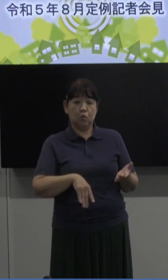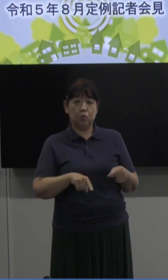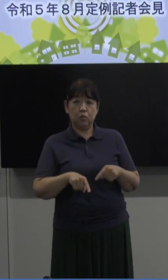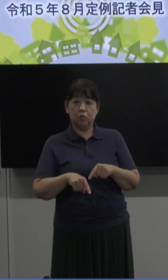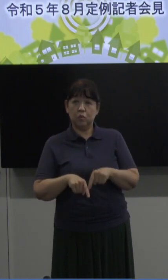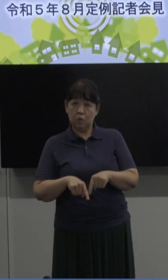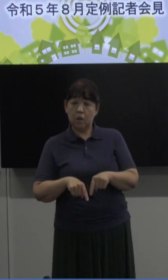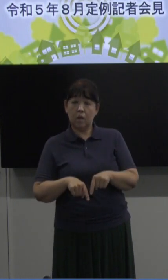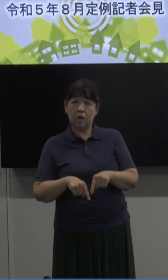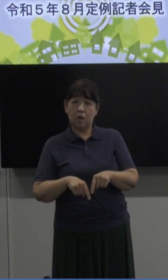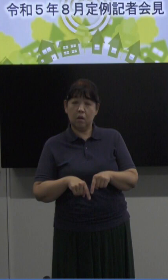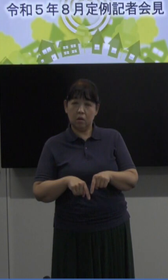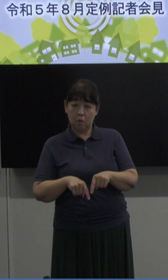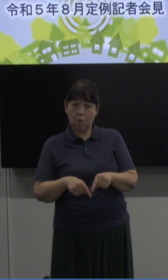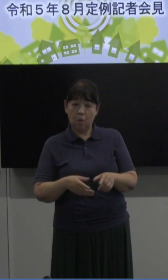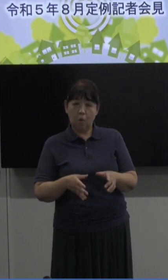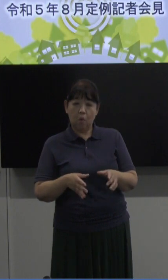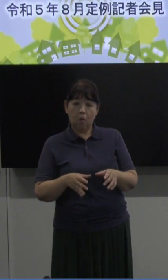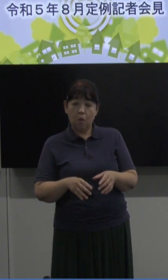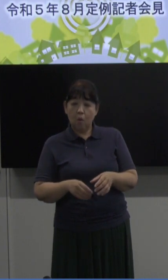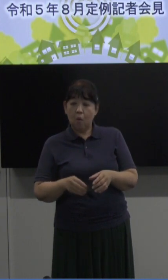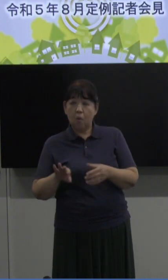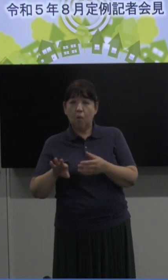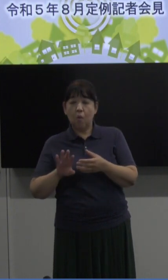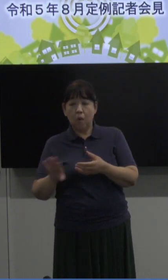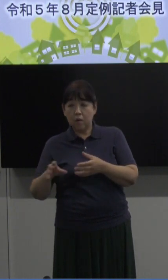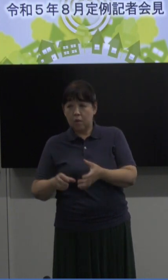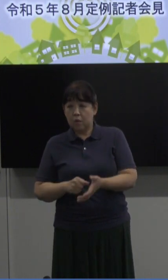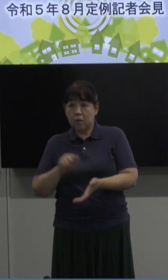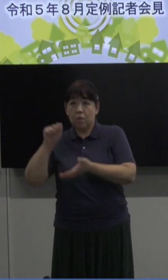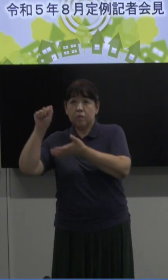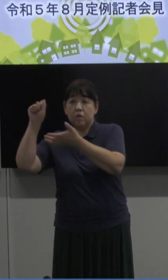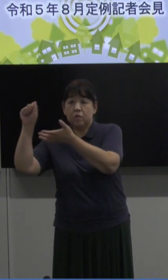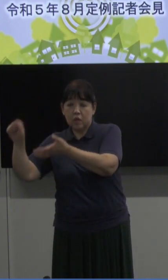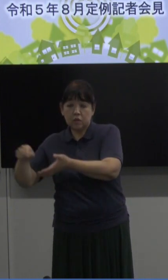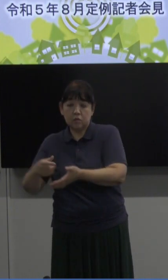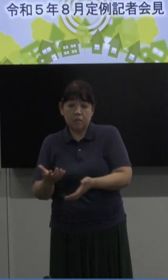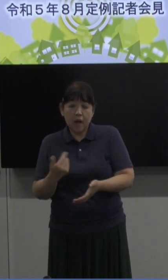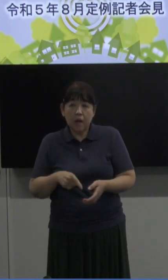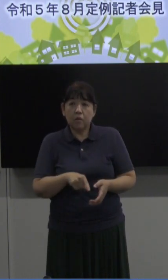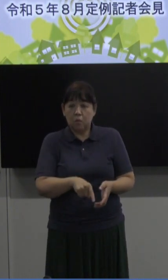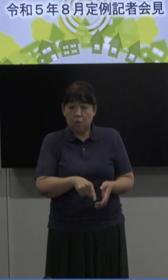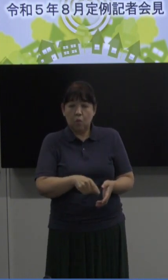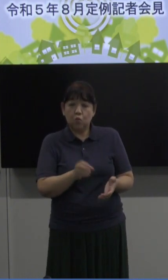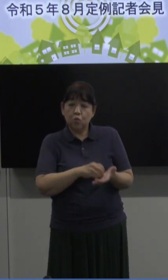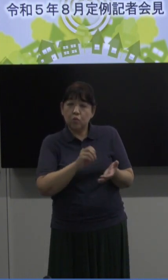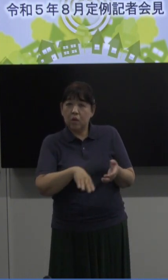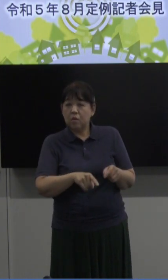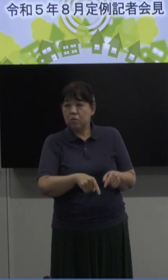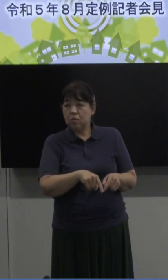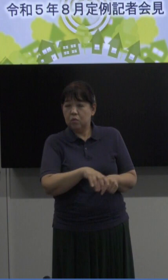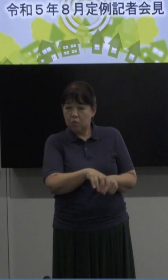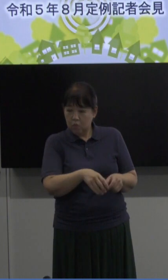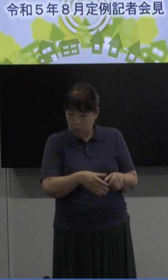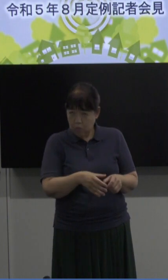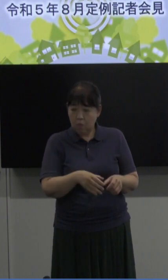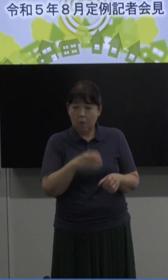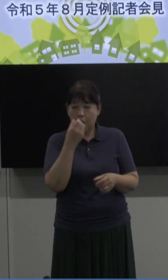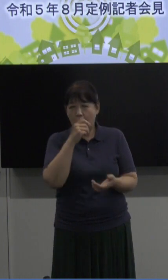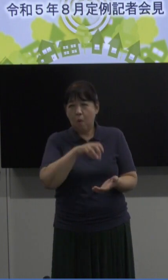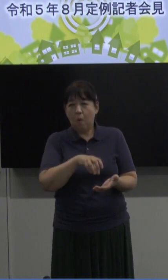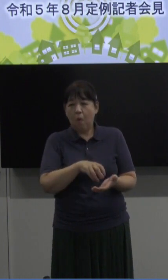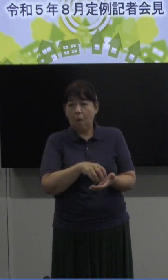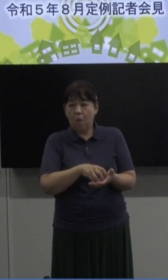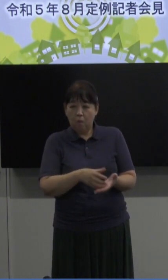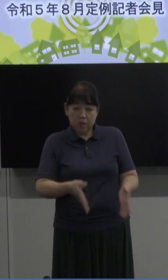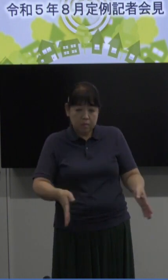での保管に必要なゴミ箱の購入費用といたしまして、これは補助率は10分の10でございます。